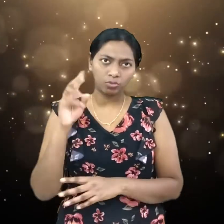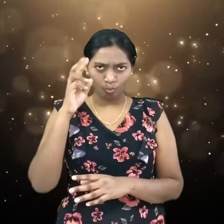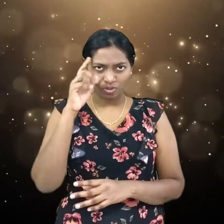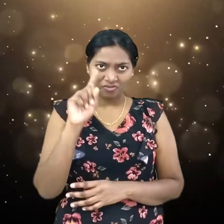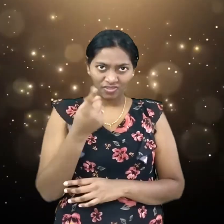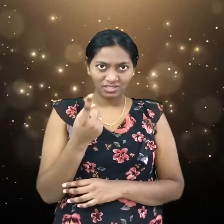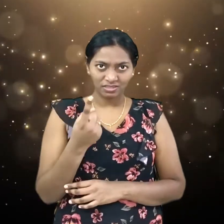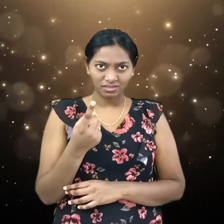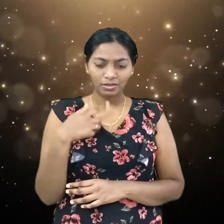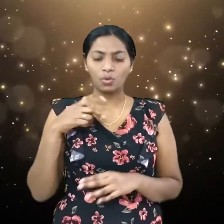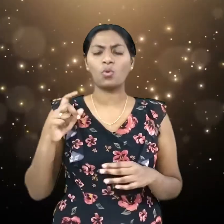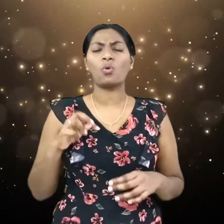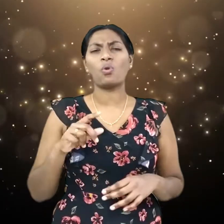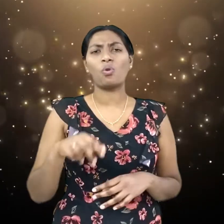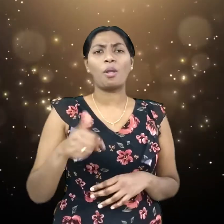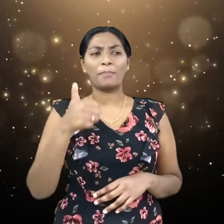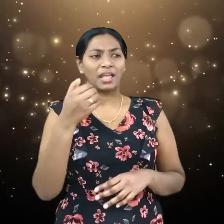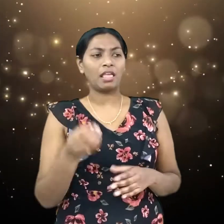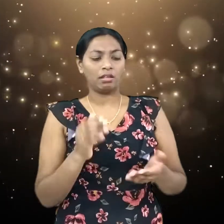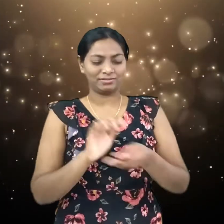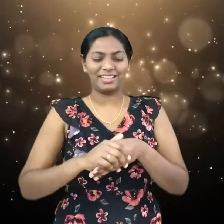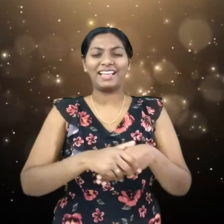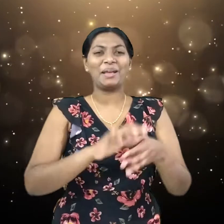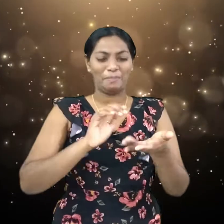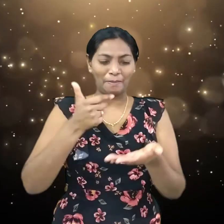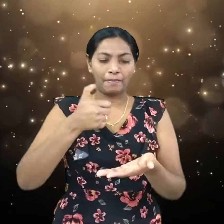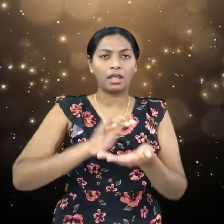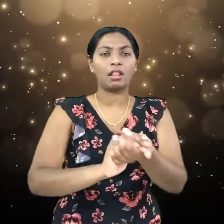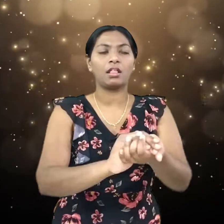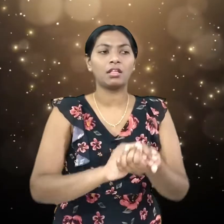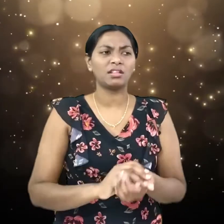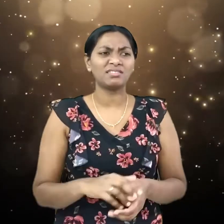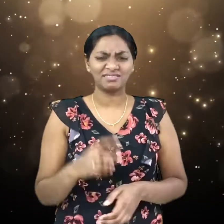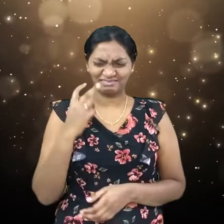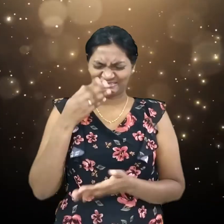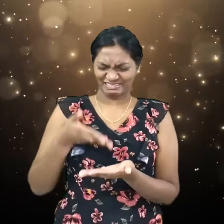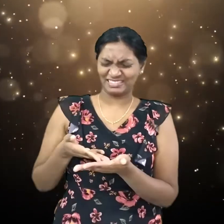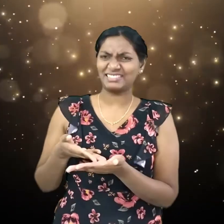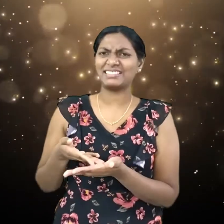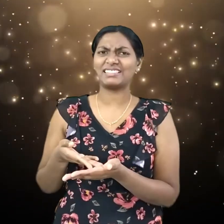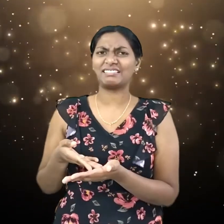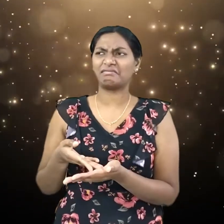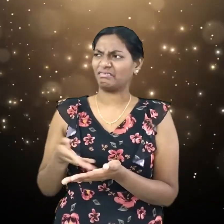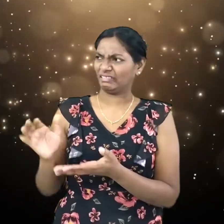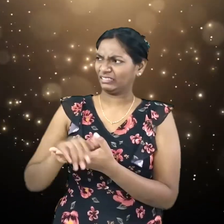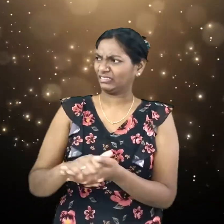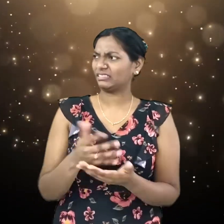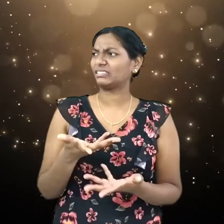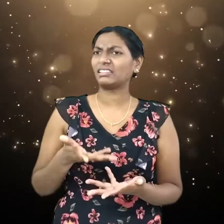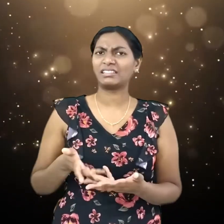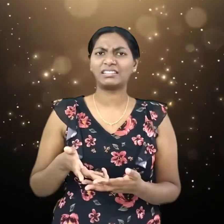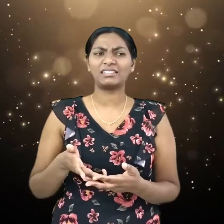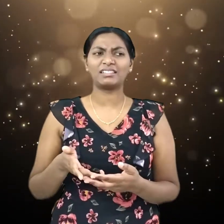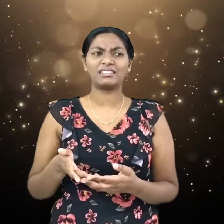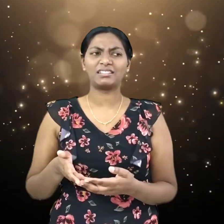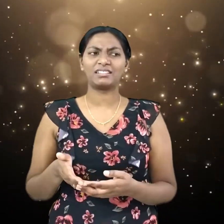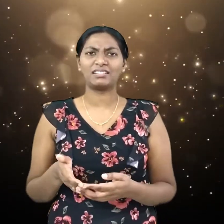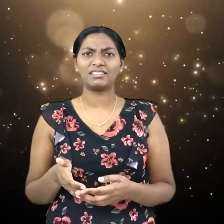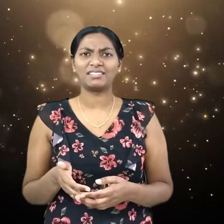आएगा सवाल। आप सड़क पर जा रहे हो, कोई आपको पेन पकड़ा के चला गया, पहला सवाल क्या आएगा? ये ऐसे क्यों देके चला?